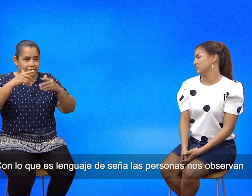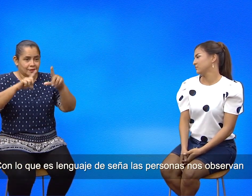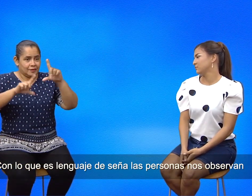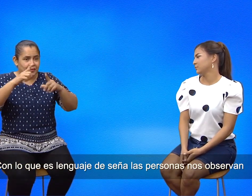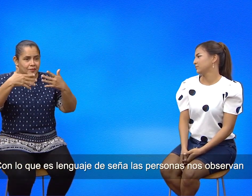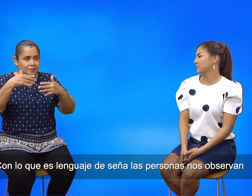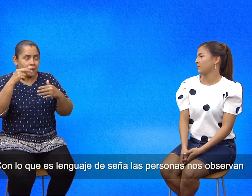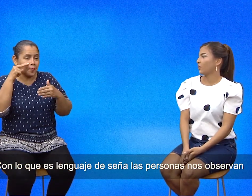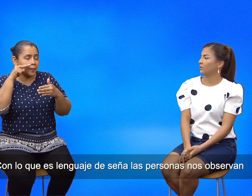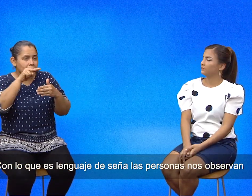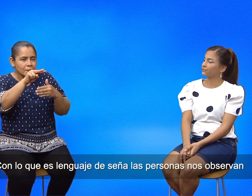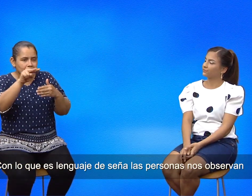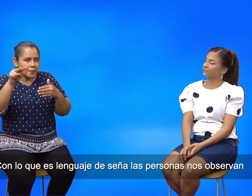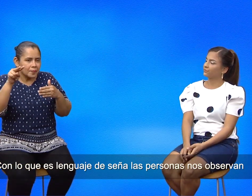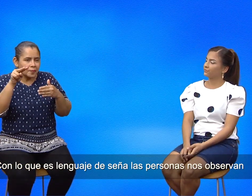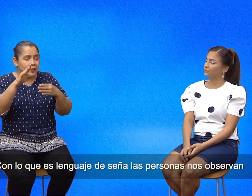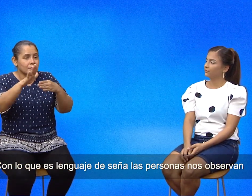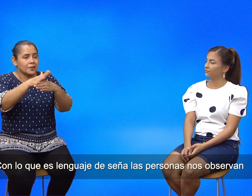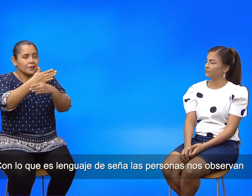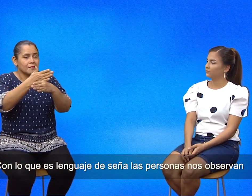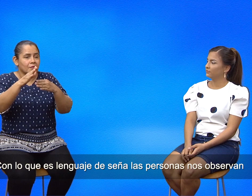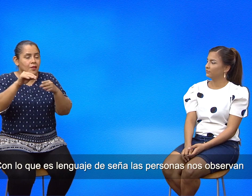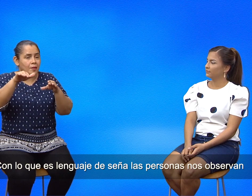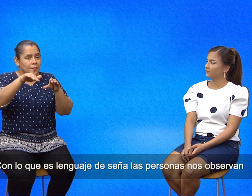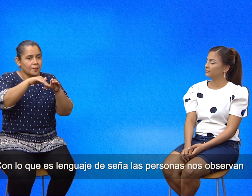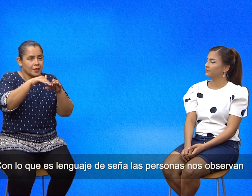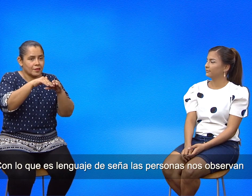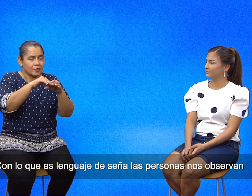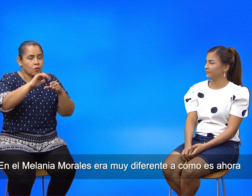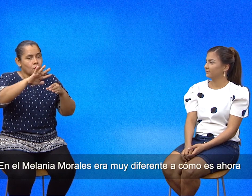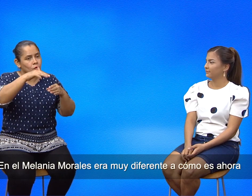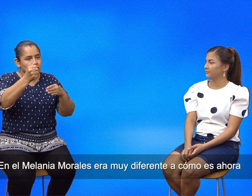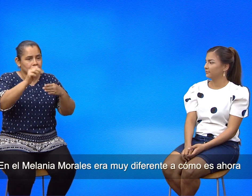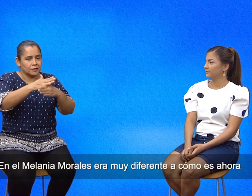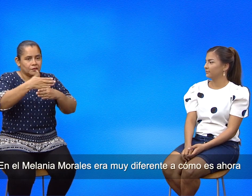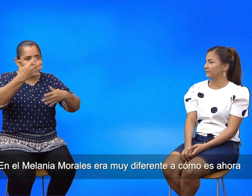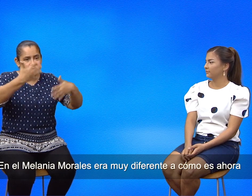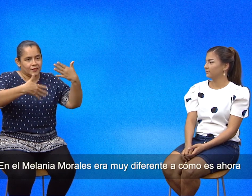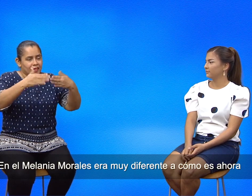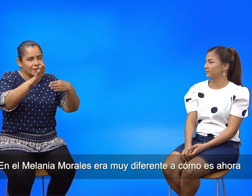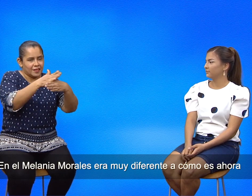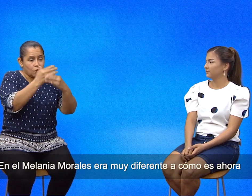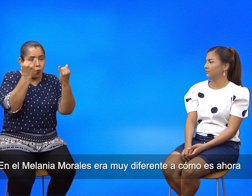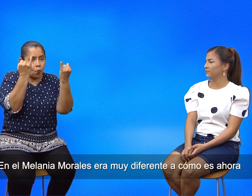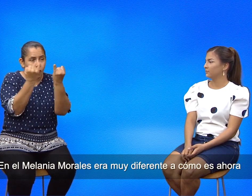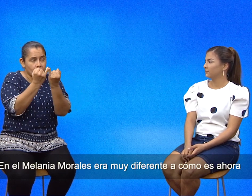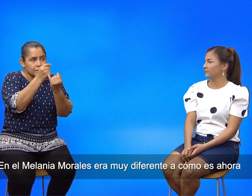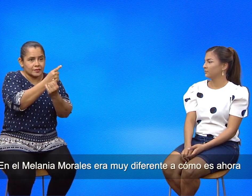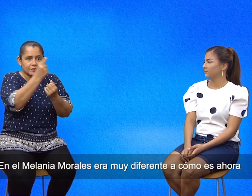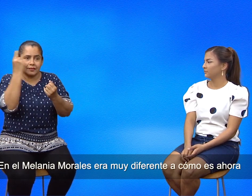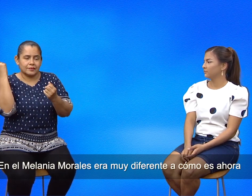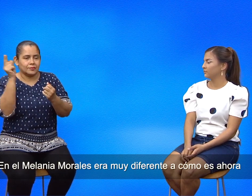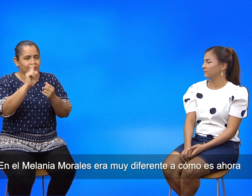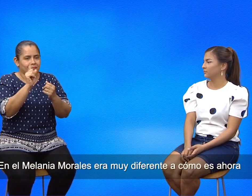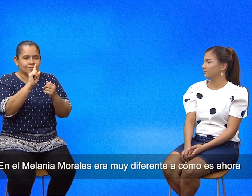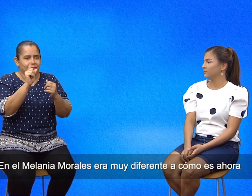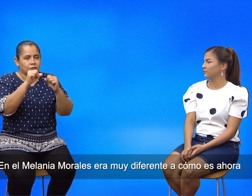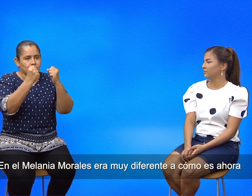Con lo que es el lenguaje de señas, las personas nos observan pues en el Melania Morales y era muy diferente a